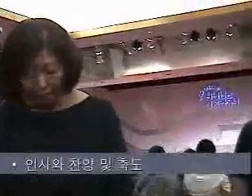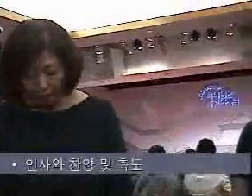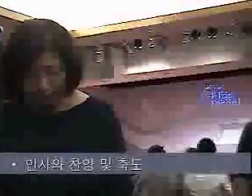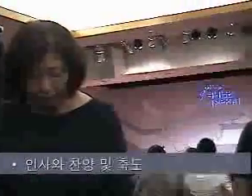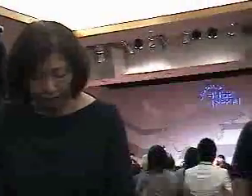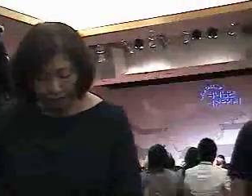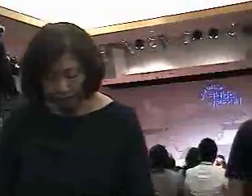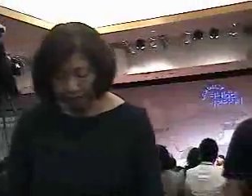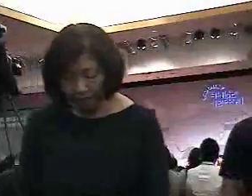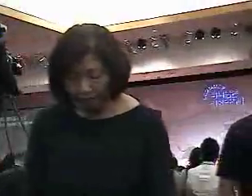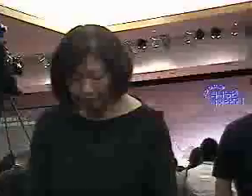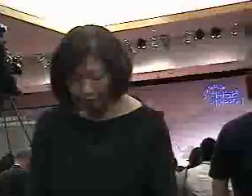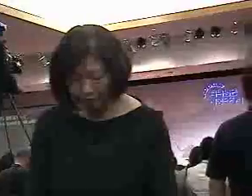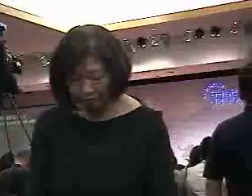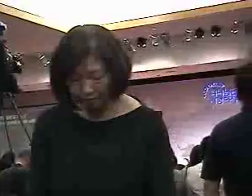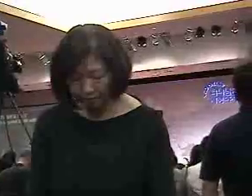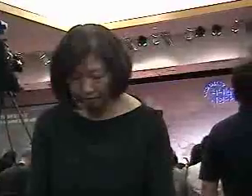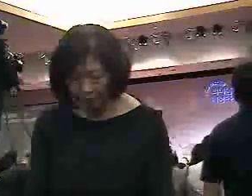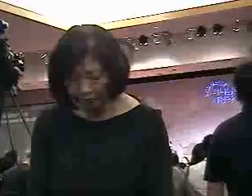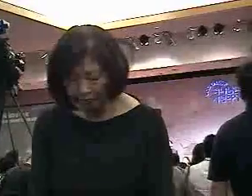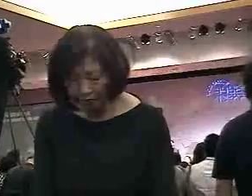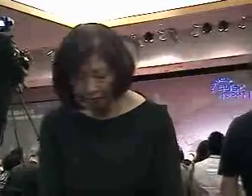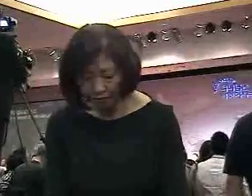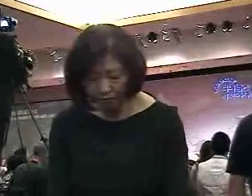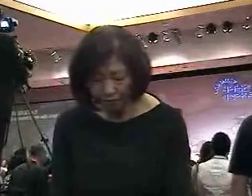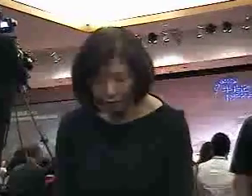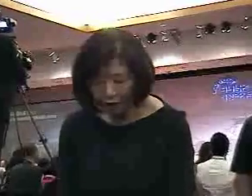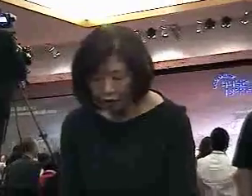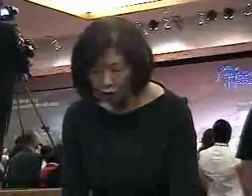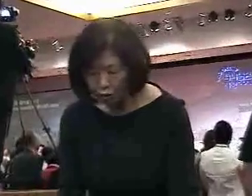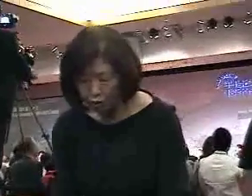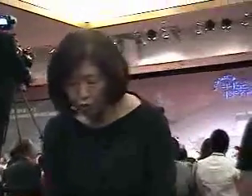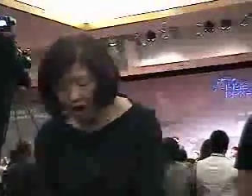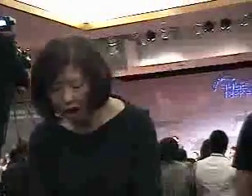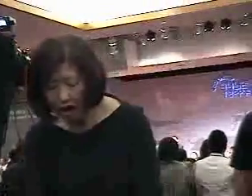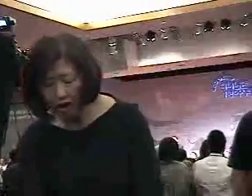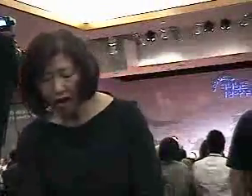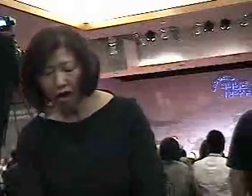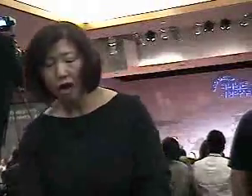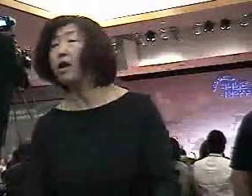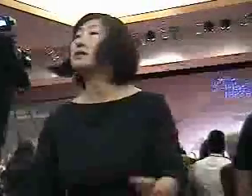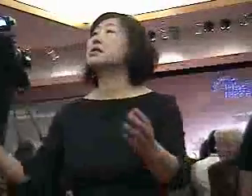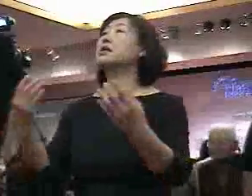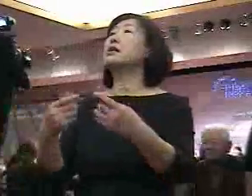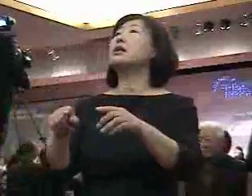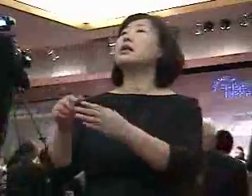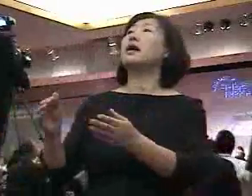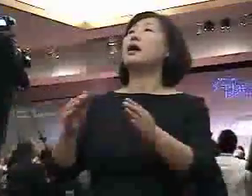함께 찬양하시겠습니다.